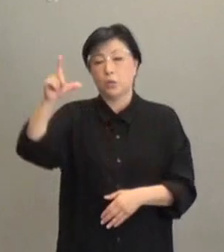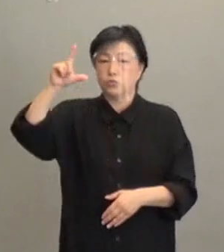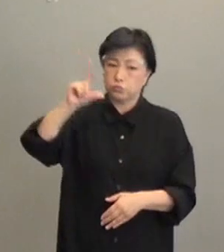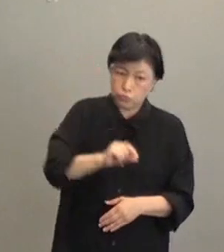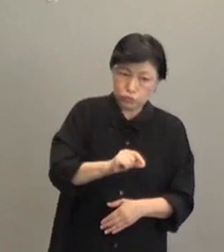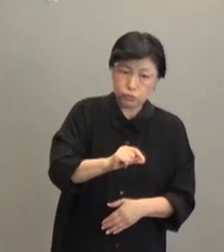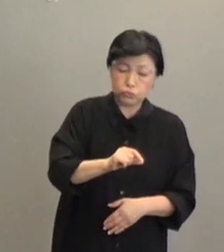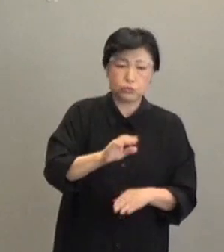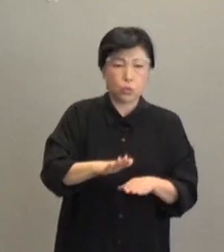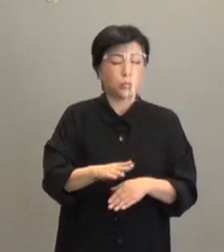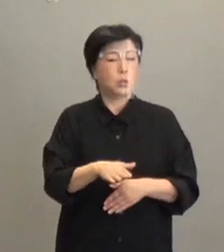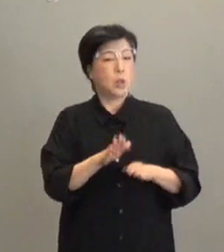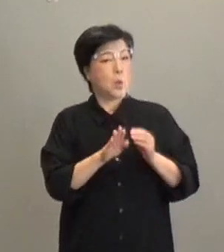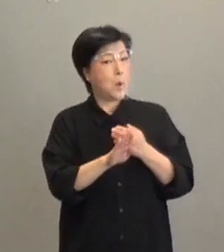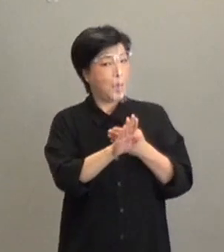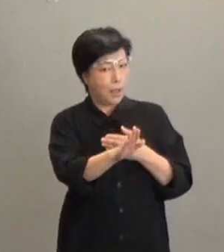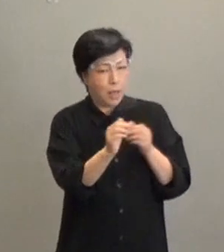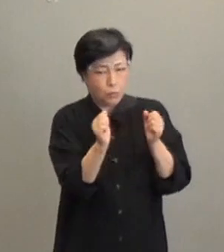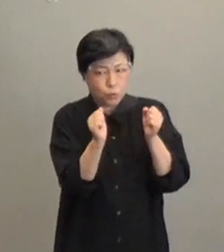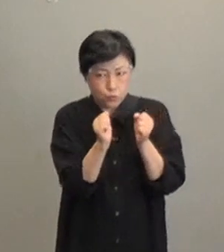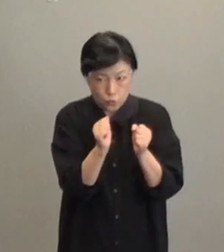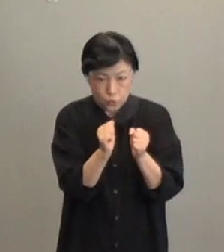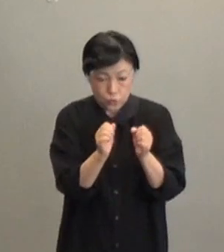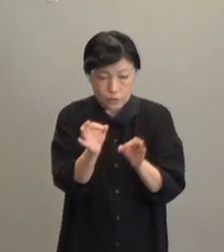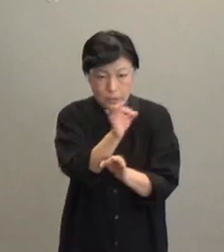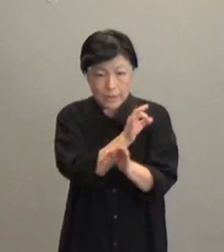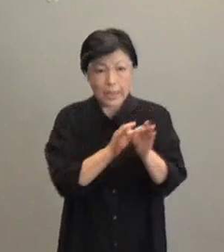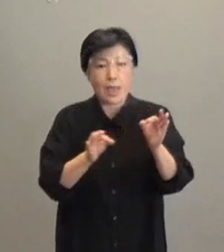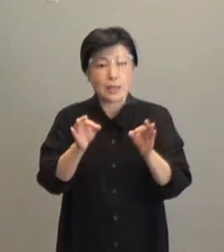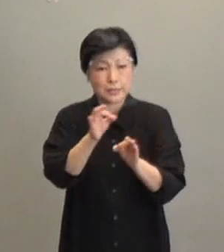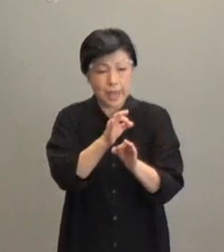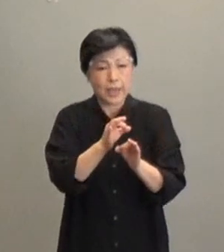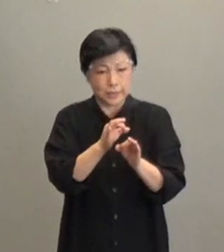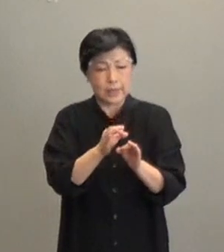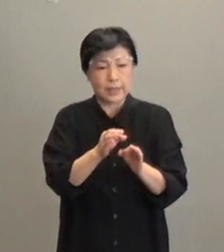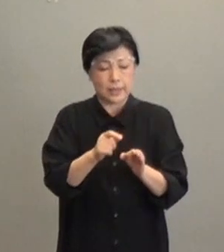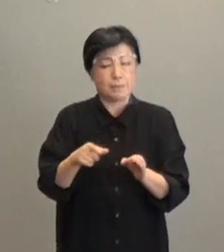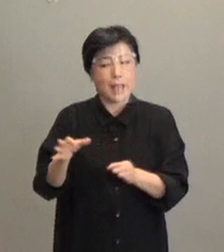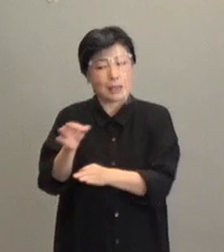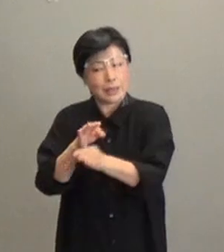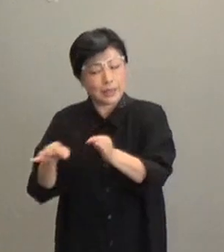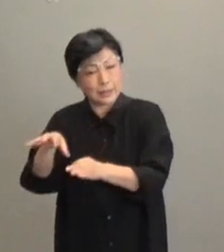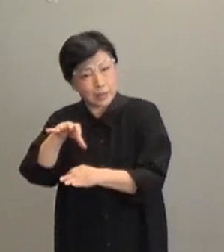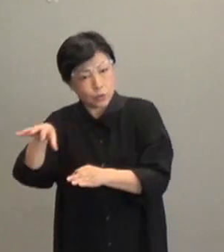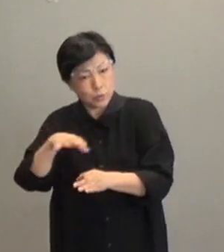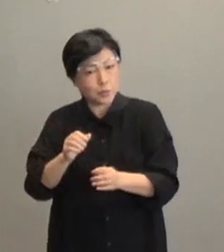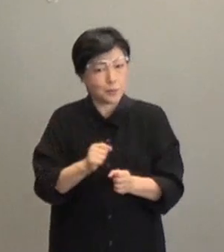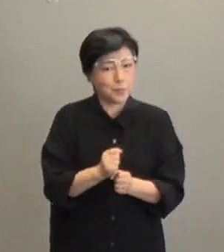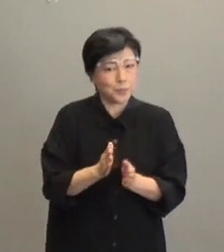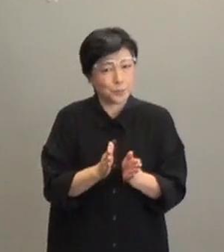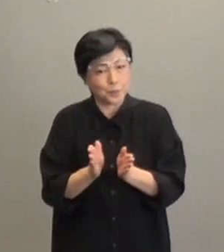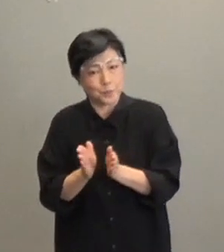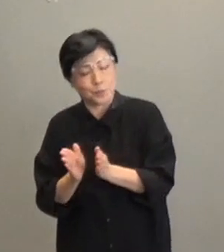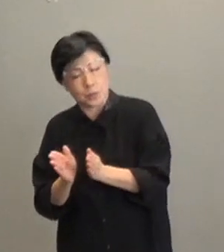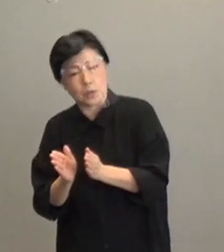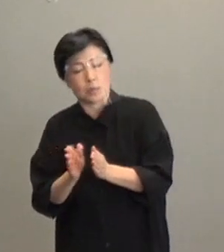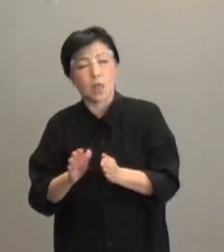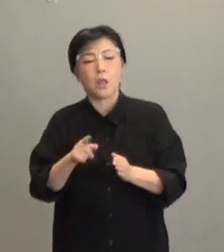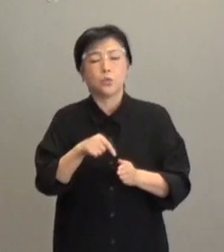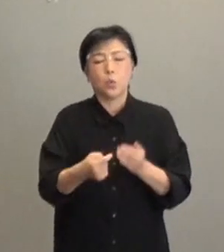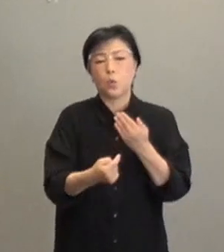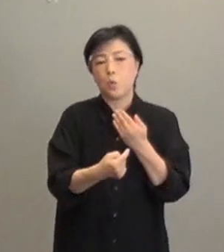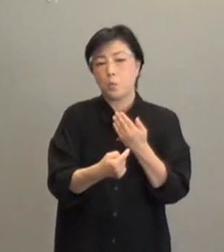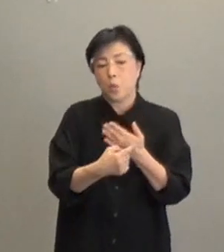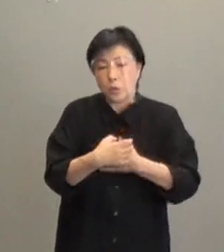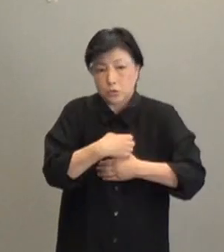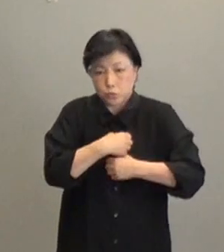て、この冬というのは、今経済の方に舵を少しずつ切っていっているとは思うんですけれども、どのポイントに特に気を